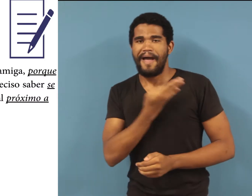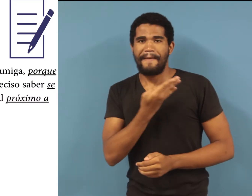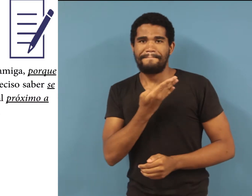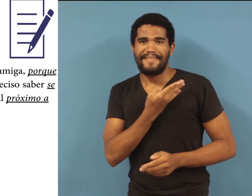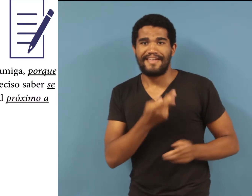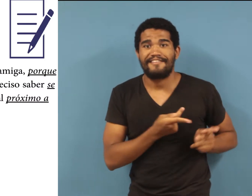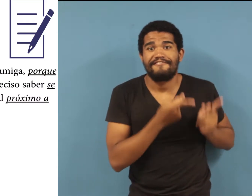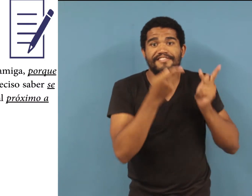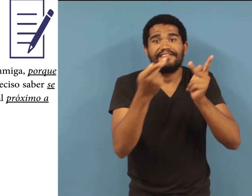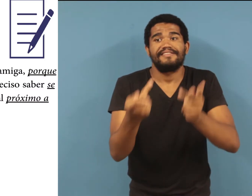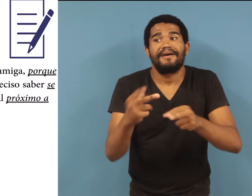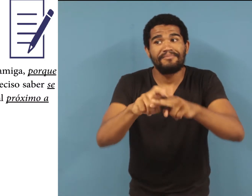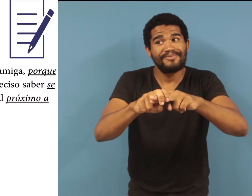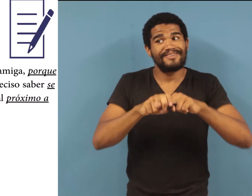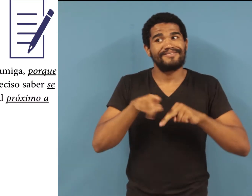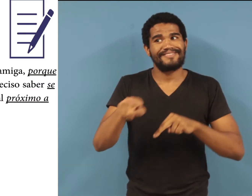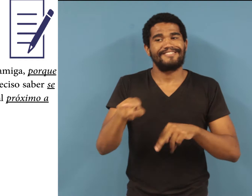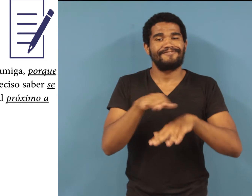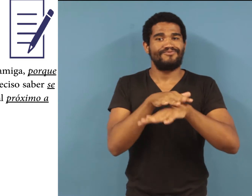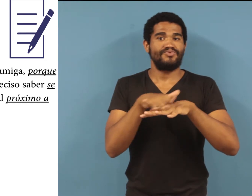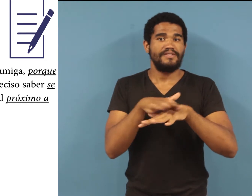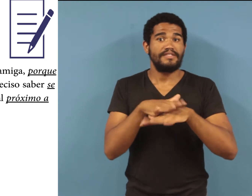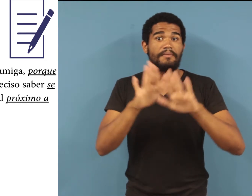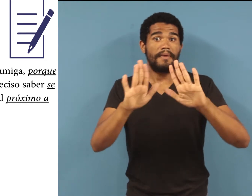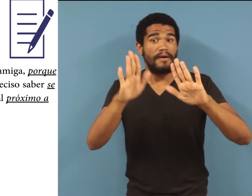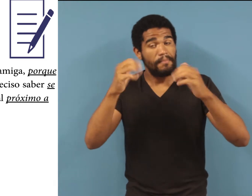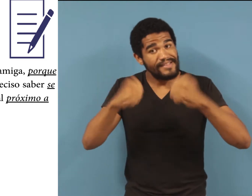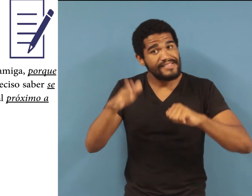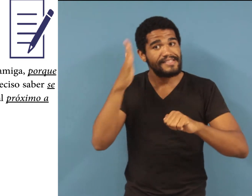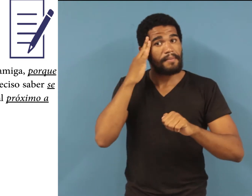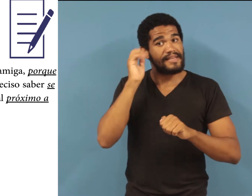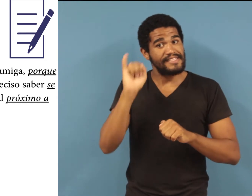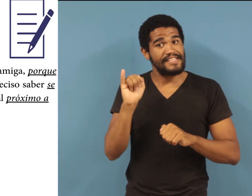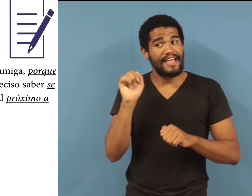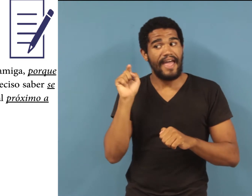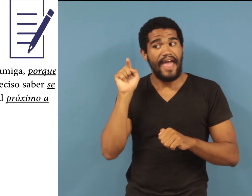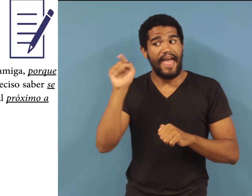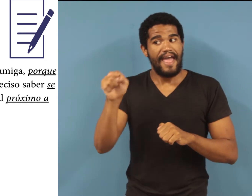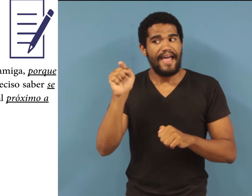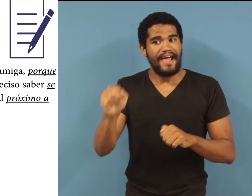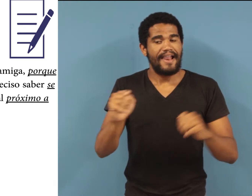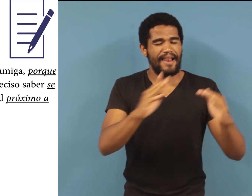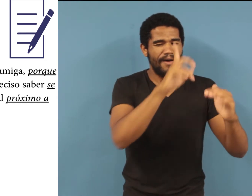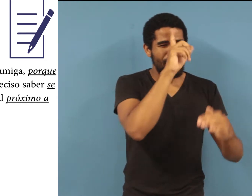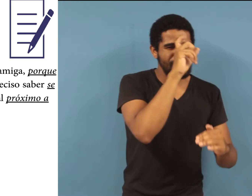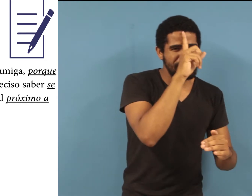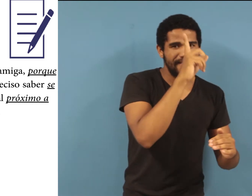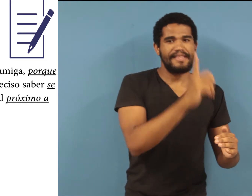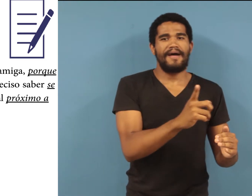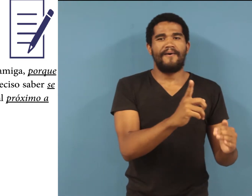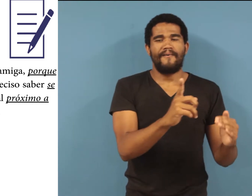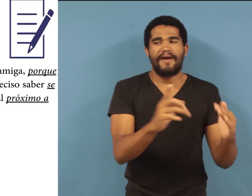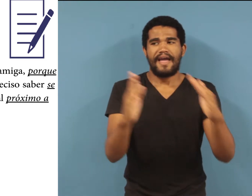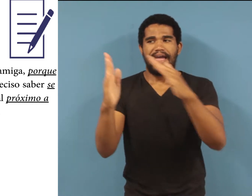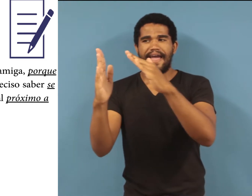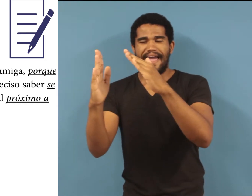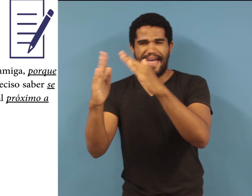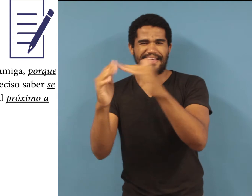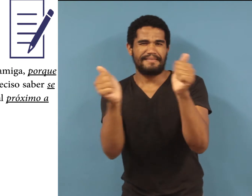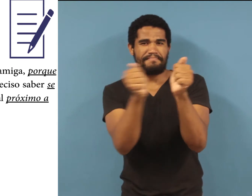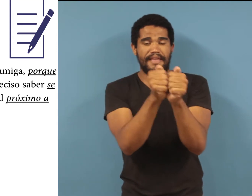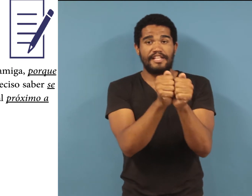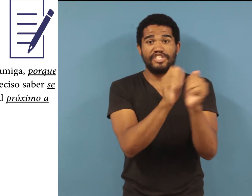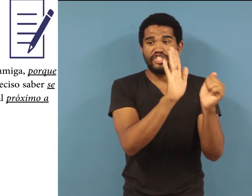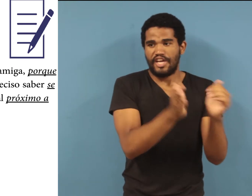porque ela está doente, mas preciso saber se ela chegou do hospital próximo à casa dela. Em